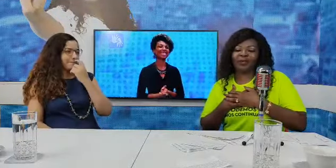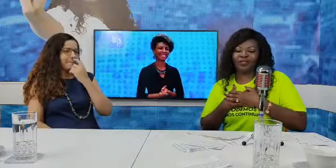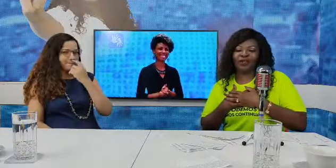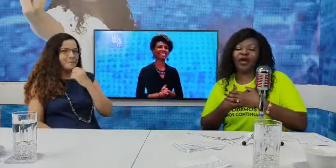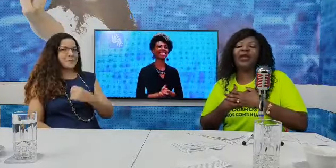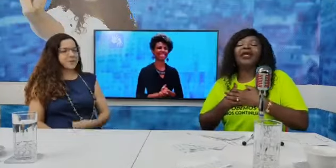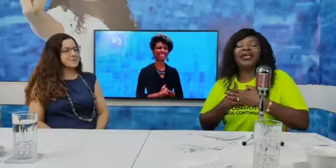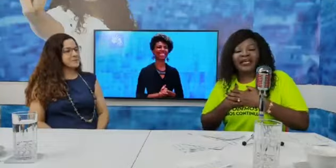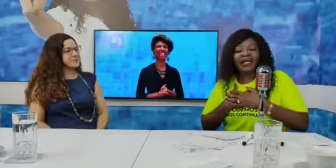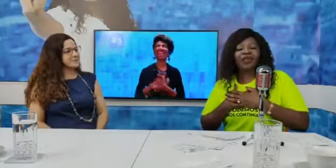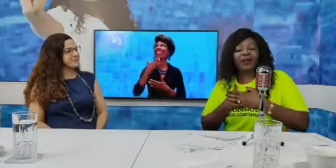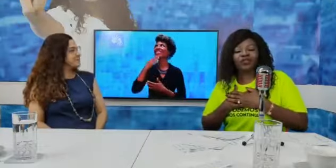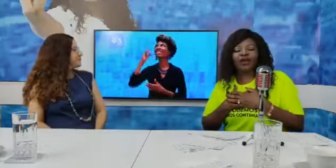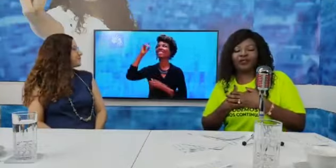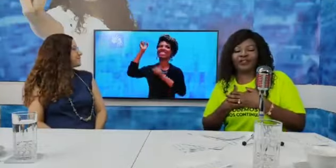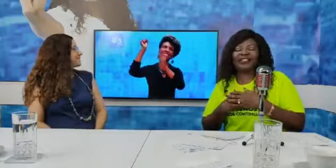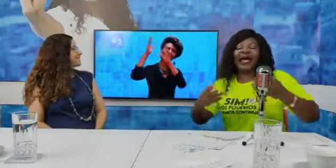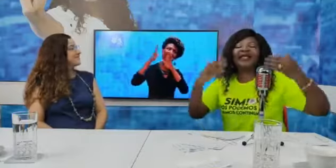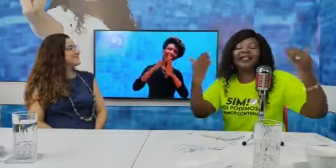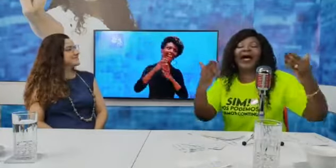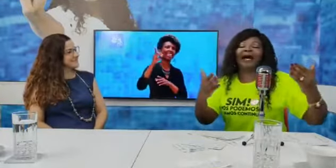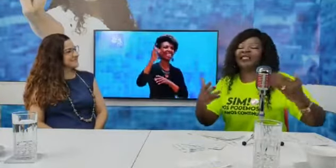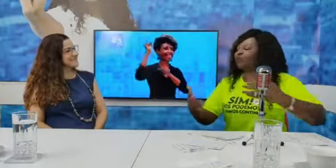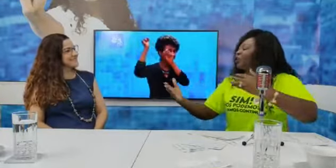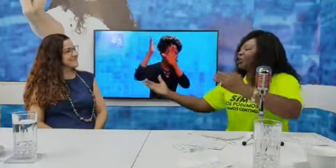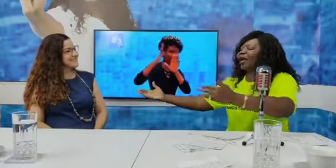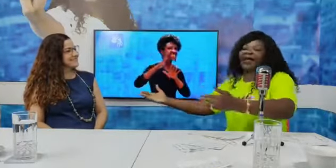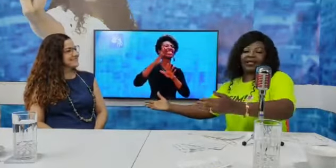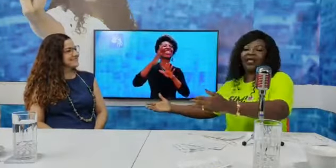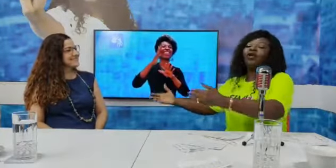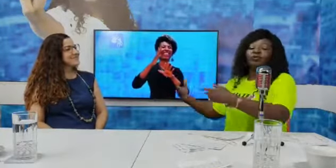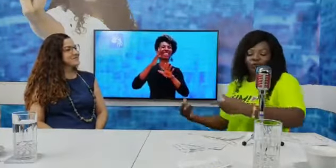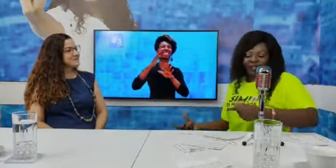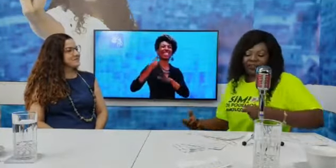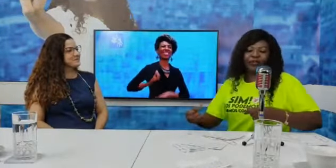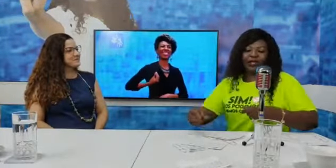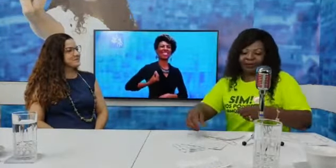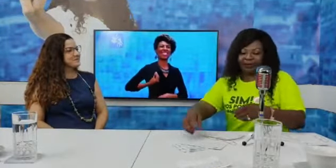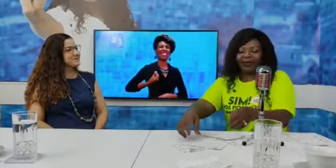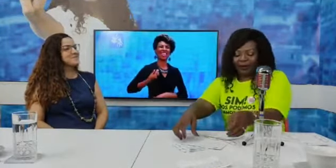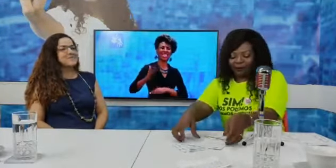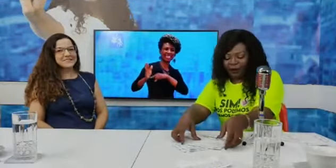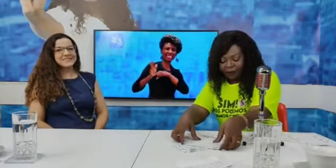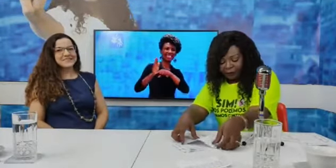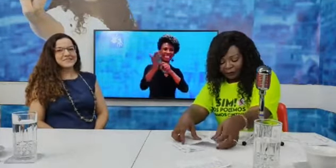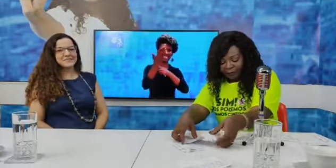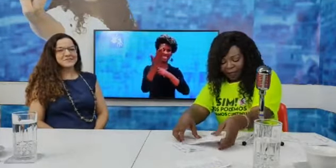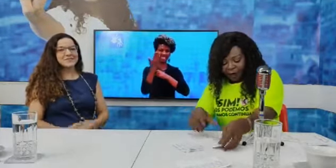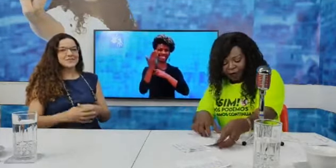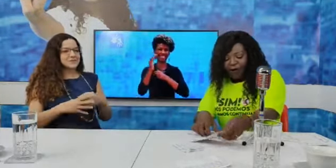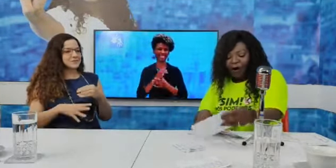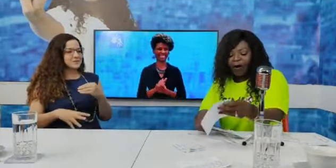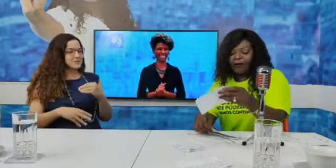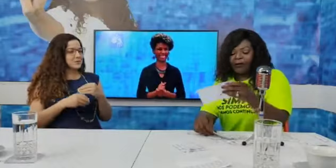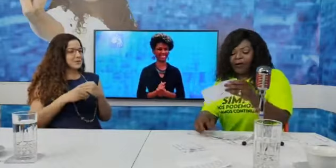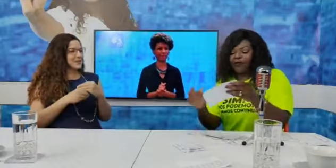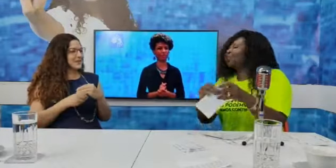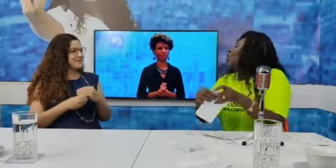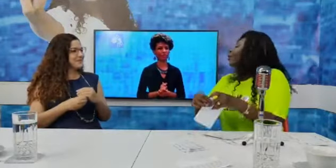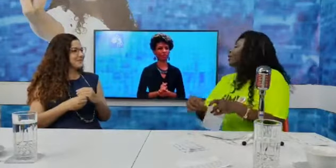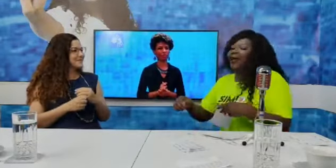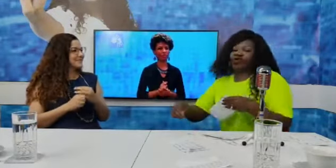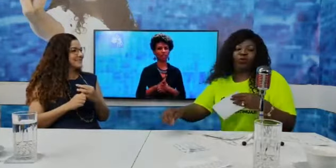que me abençoe e que Deus abençoe vocês ainda mais por estar aqui nos ajudando, viu?